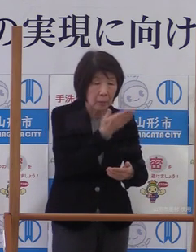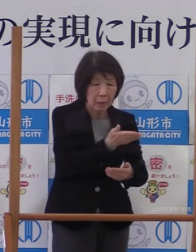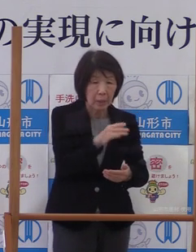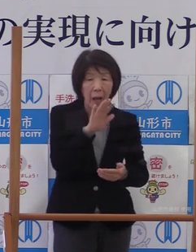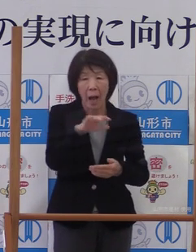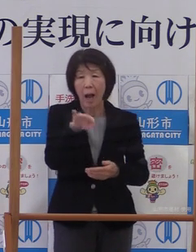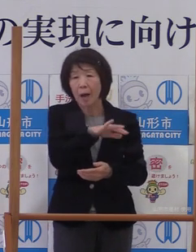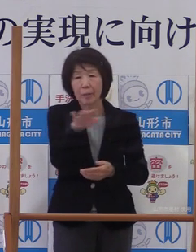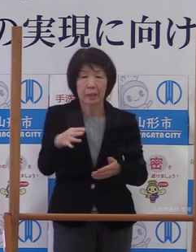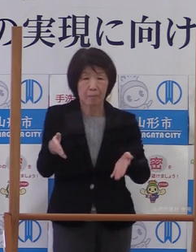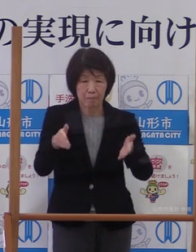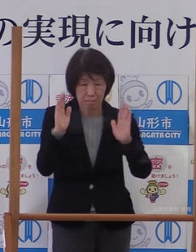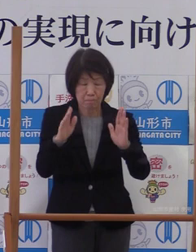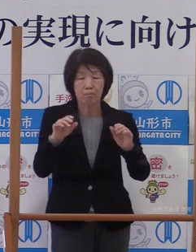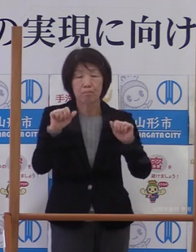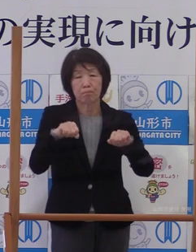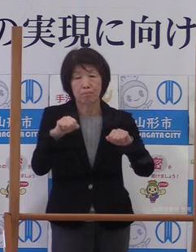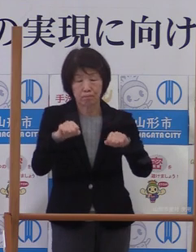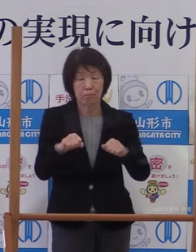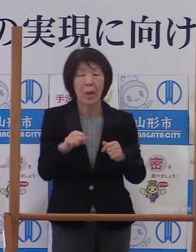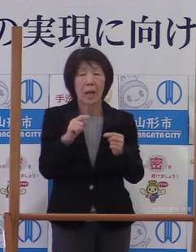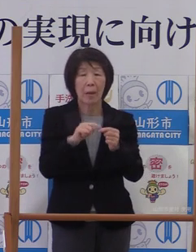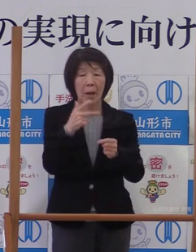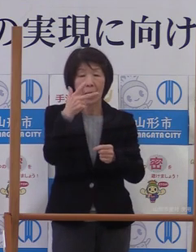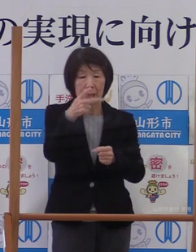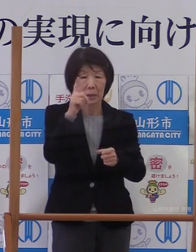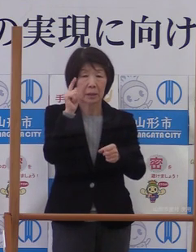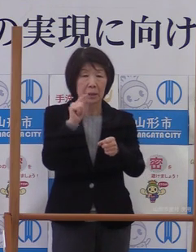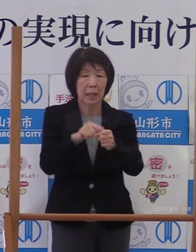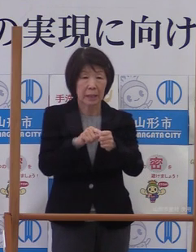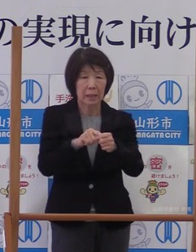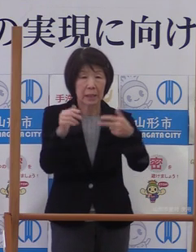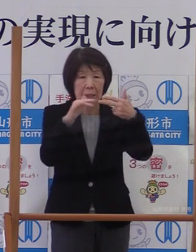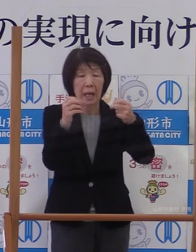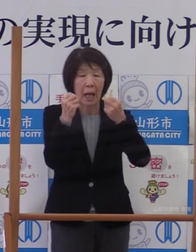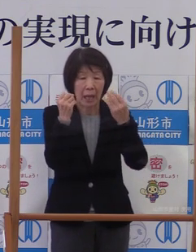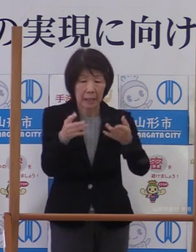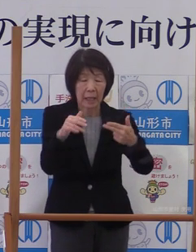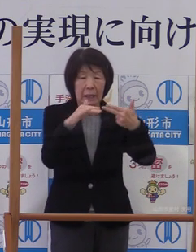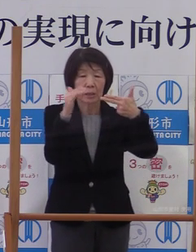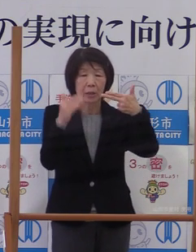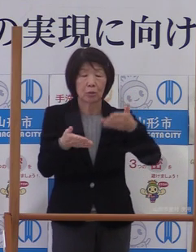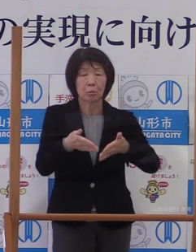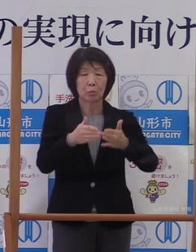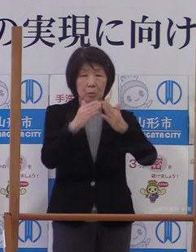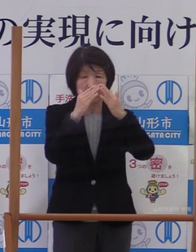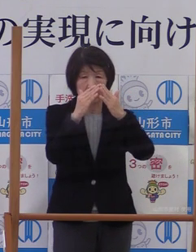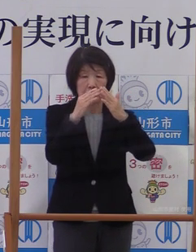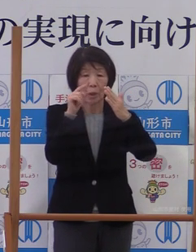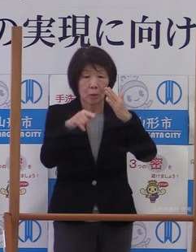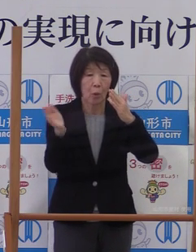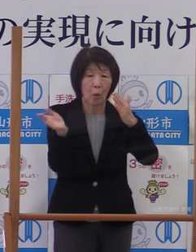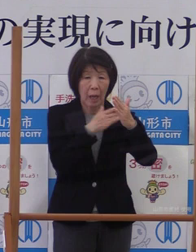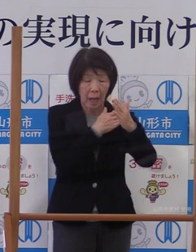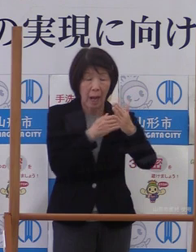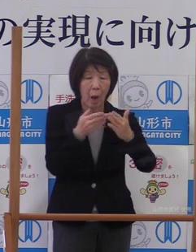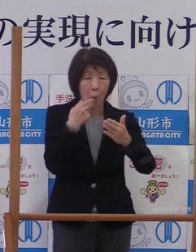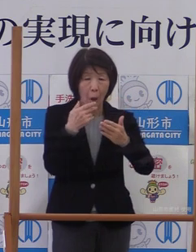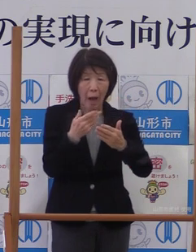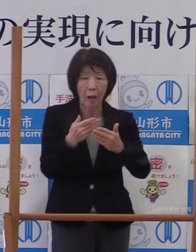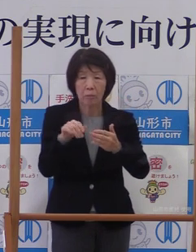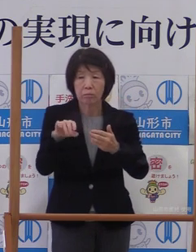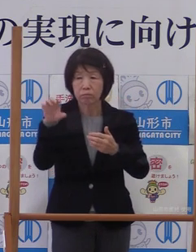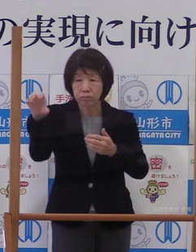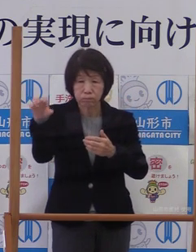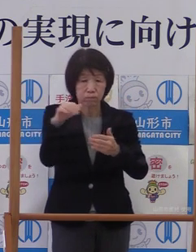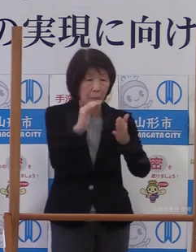ましょうということで、山形市内に一つその施設を建てて、そしてそこからご飯を配送する